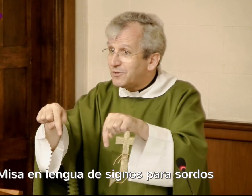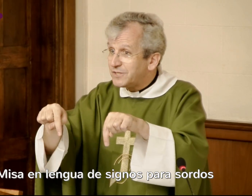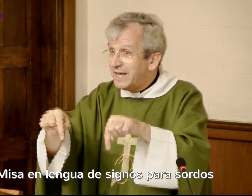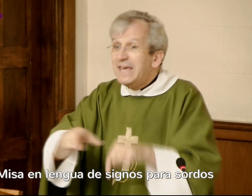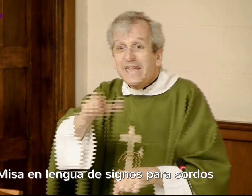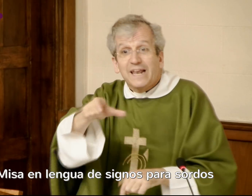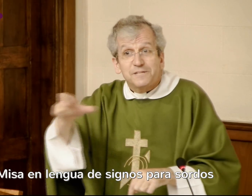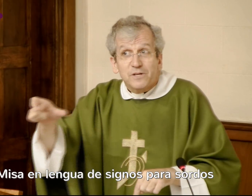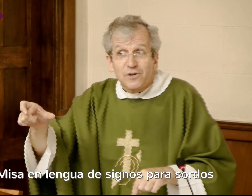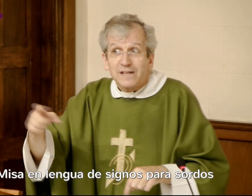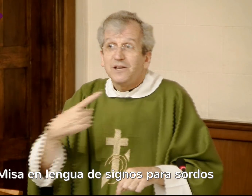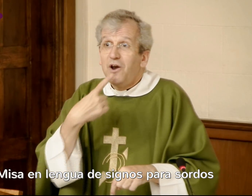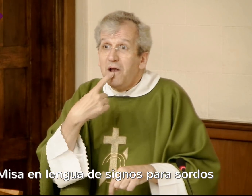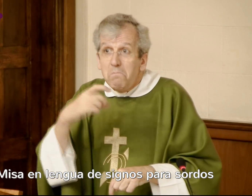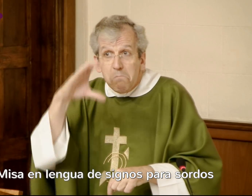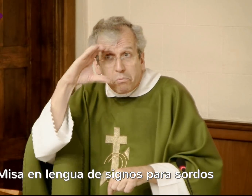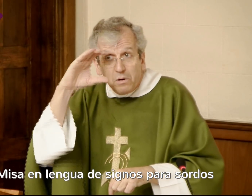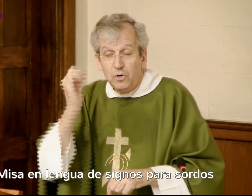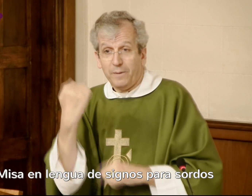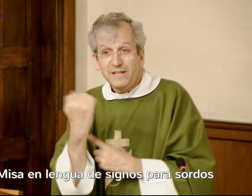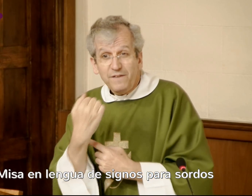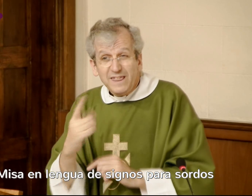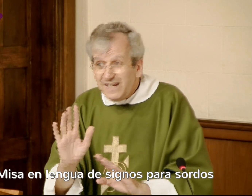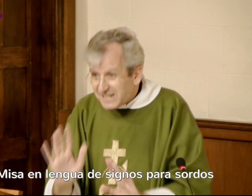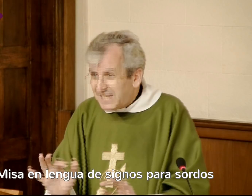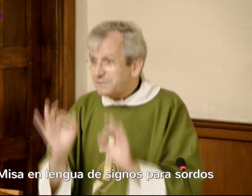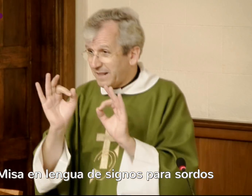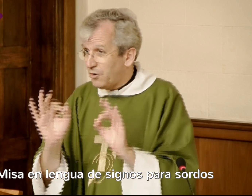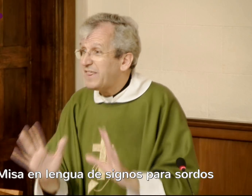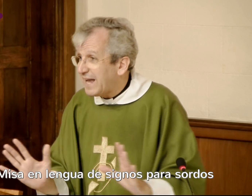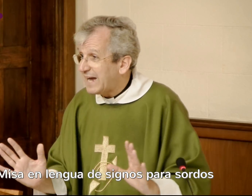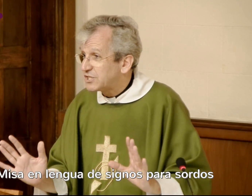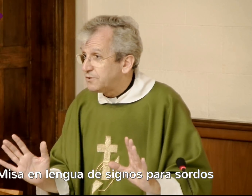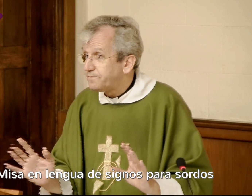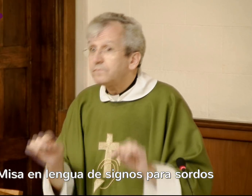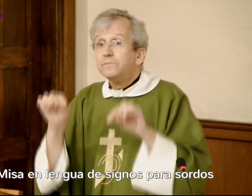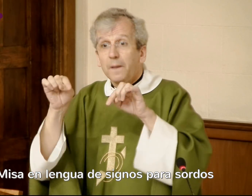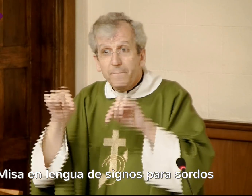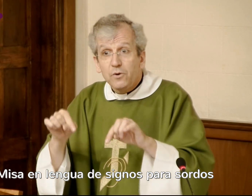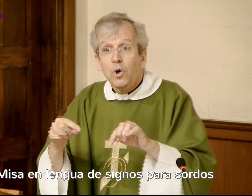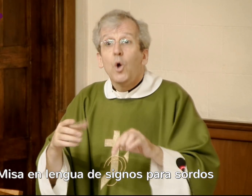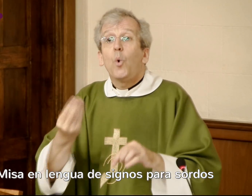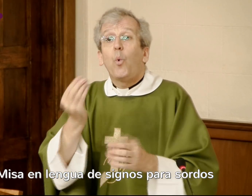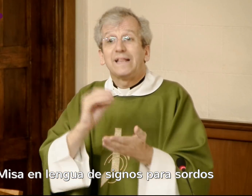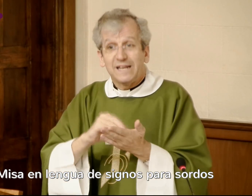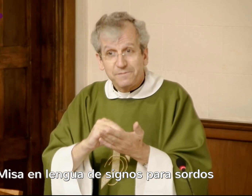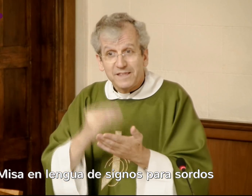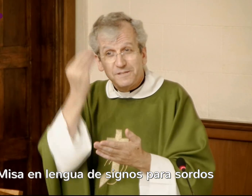estamos. Y que las personas lo ven difícil, sí, es verdad, no hacen caso, pero cuántas veces